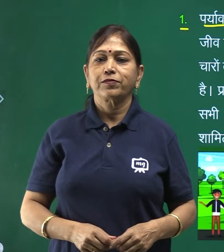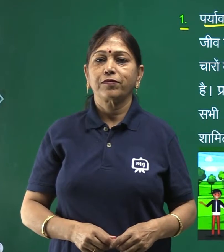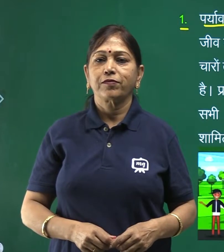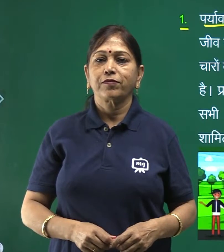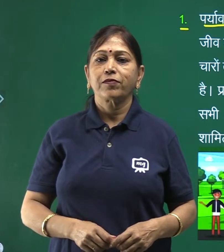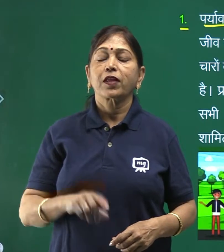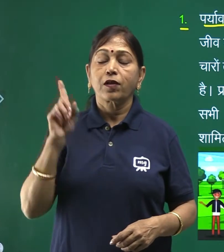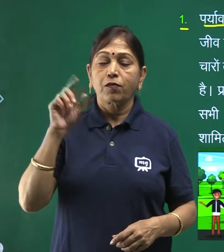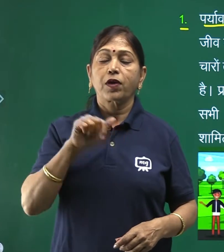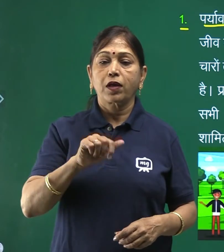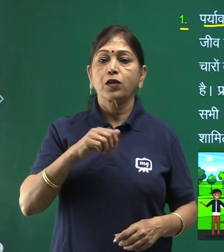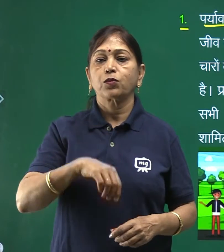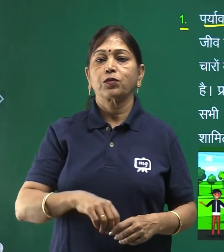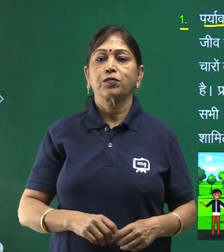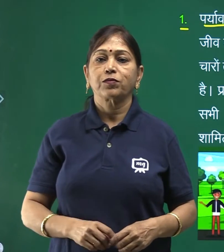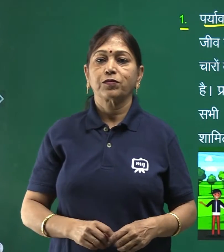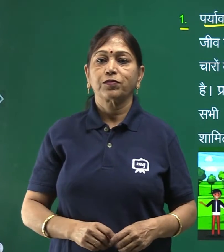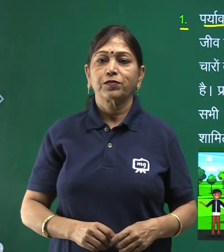वह है जो कि